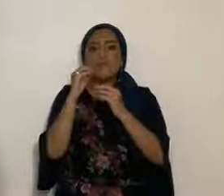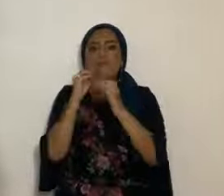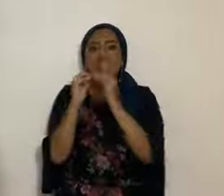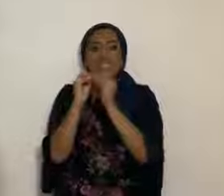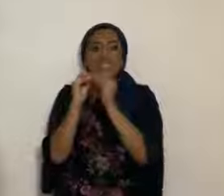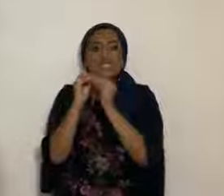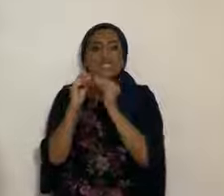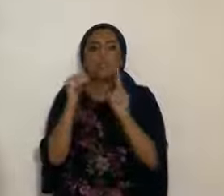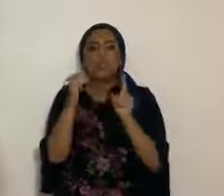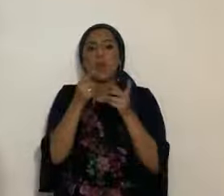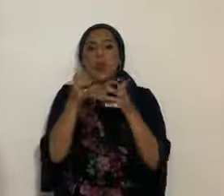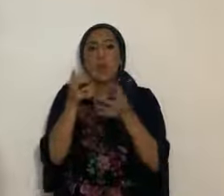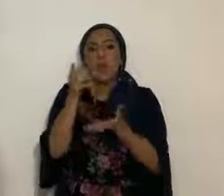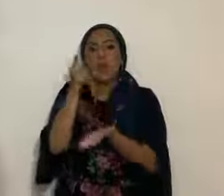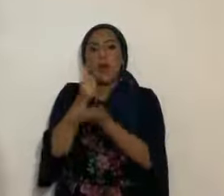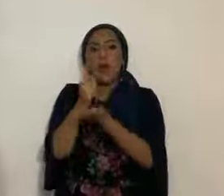manera quiso ayudar a sus hermanos,